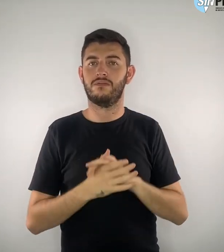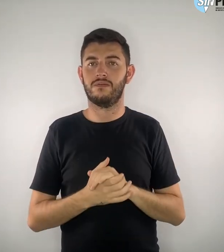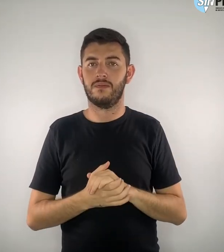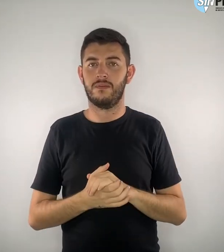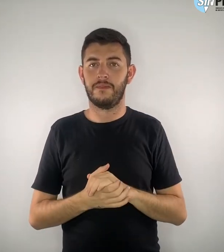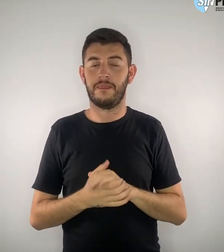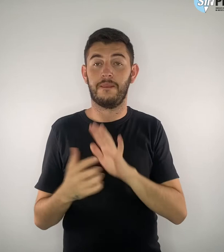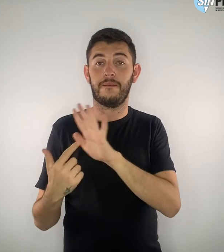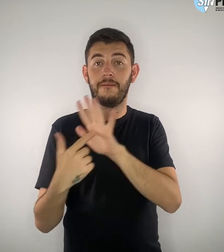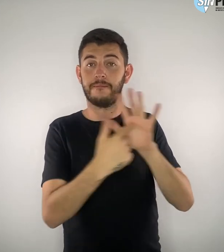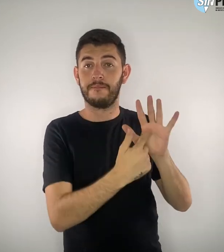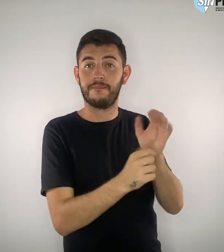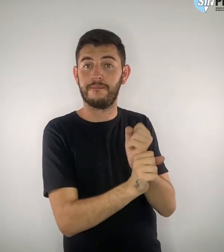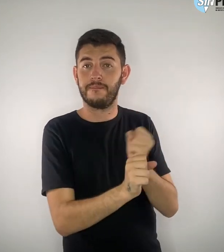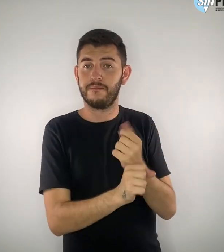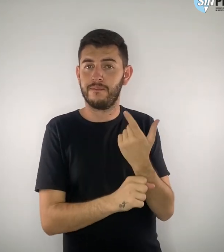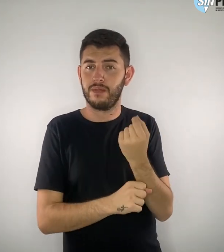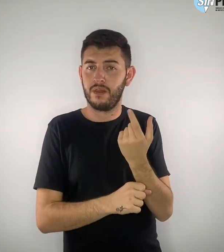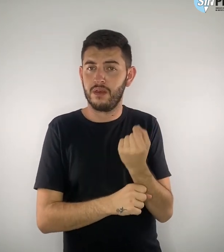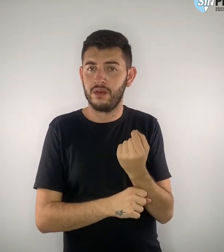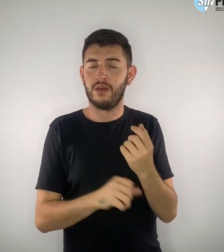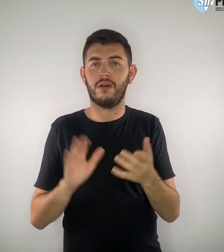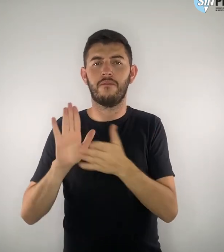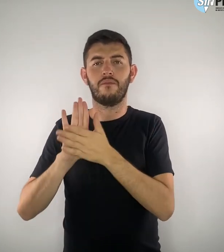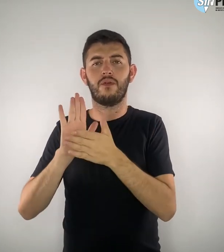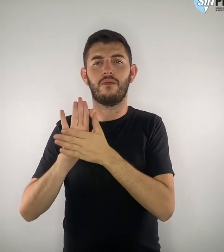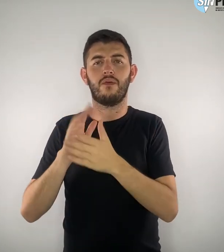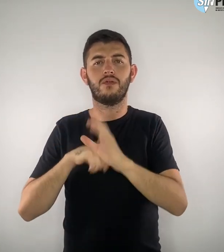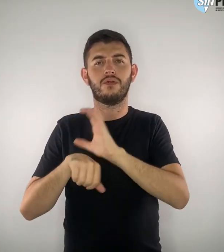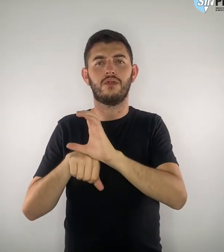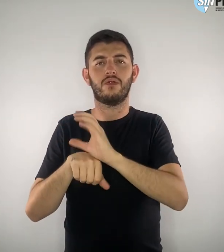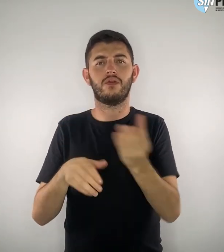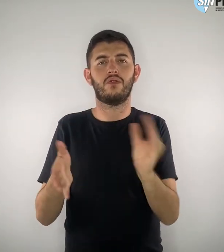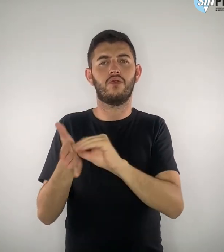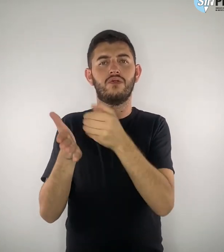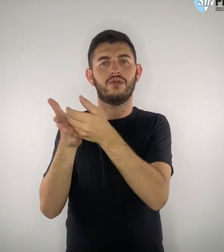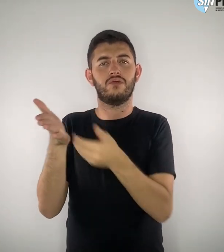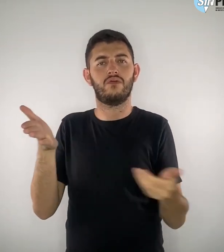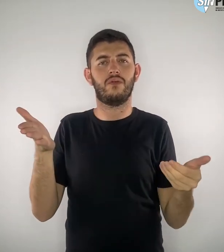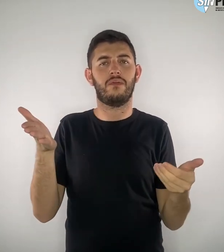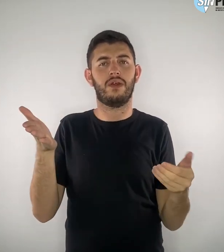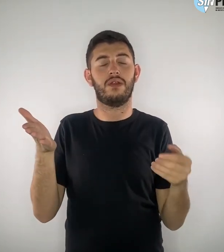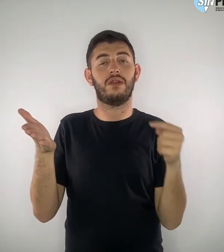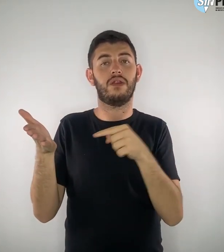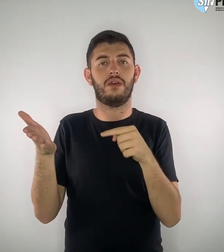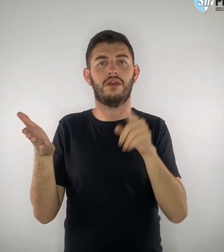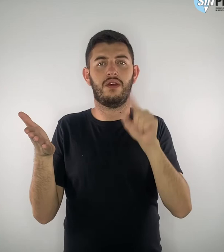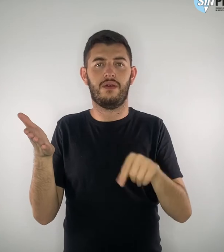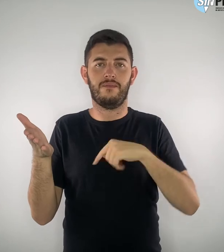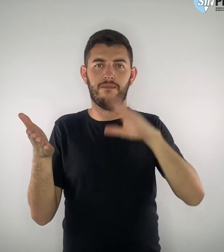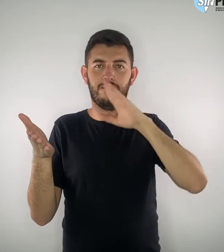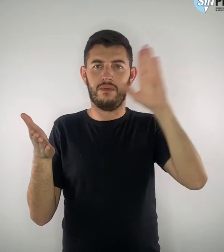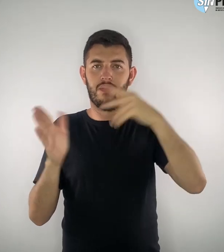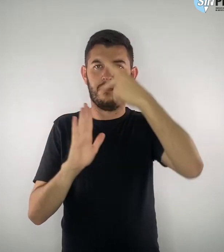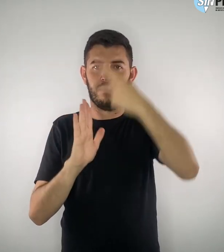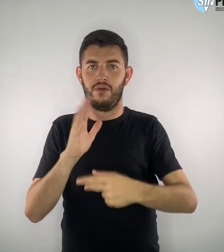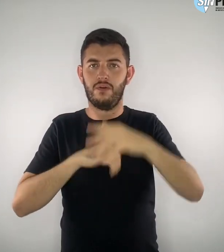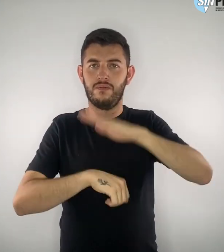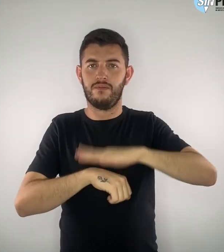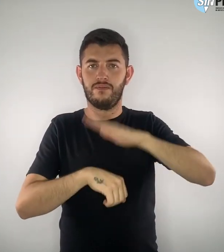Apresentada em 2020, a proposta de emenda à Constituição é um dos principais projetos de Jair Bolsonaro